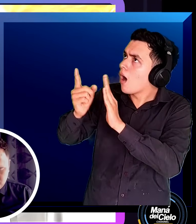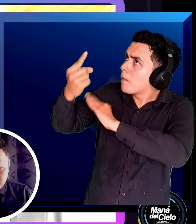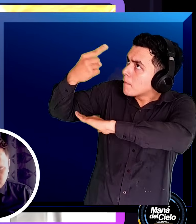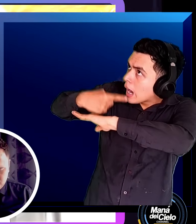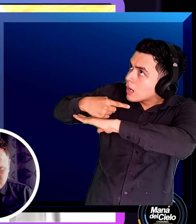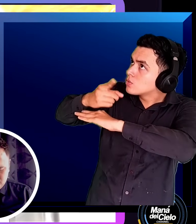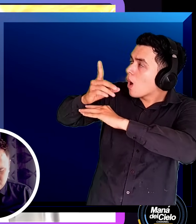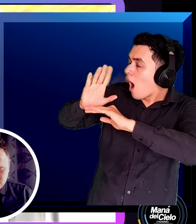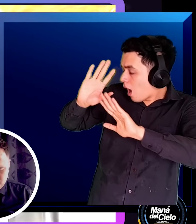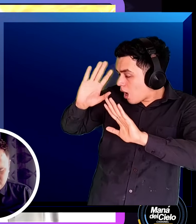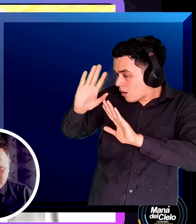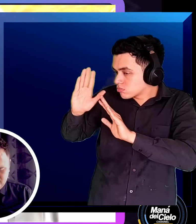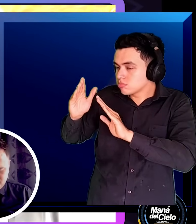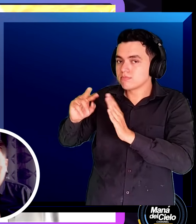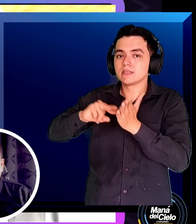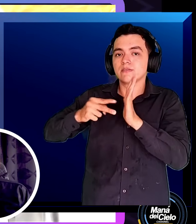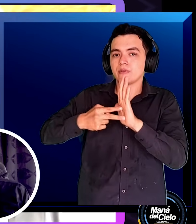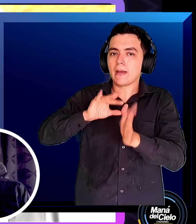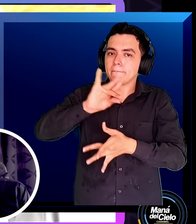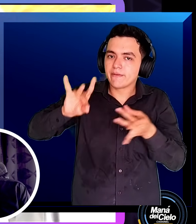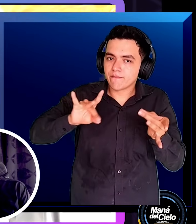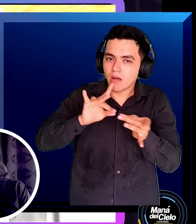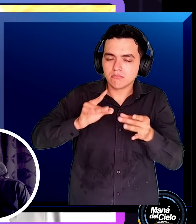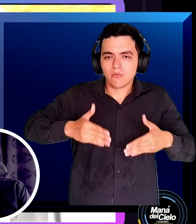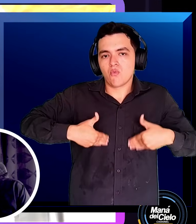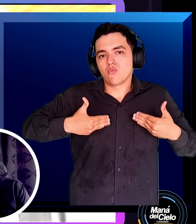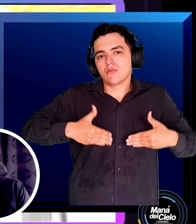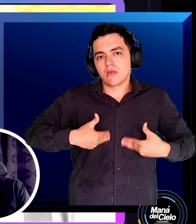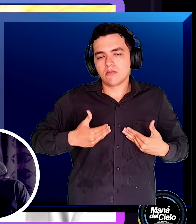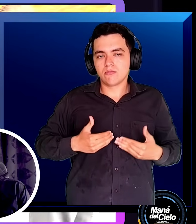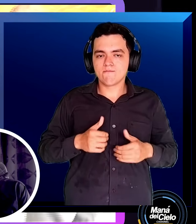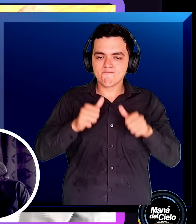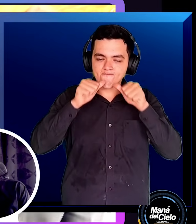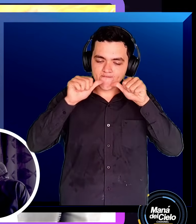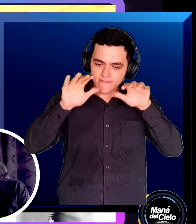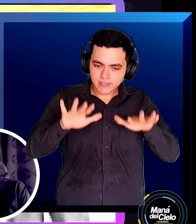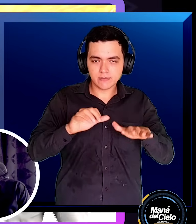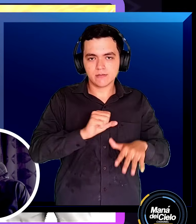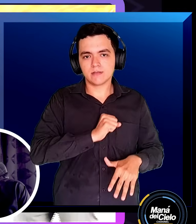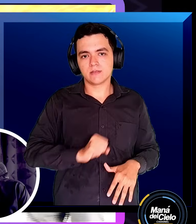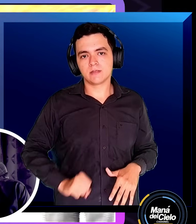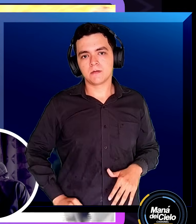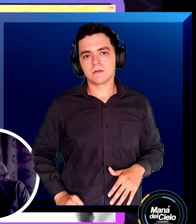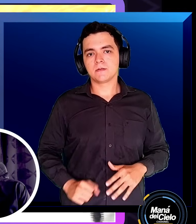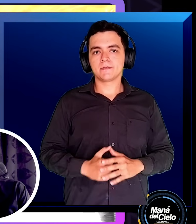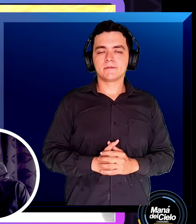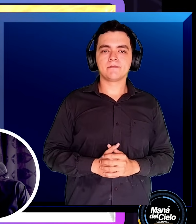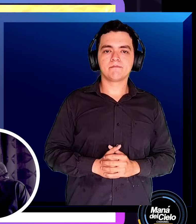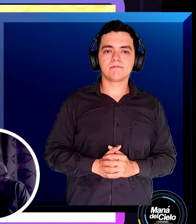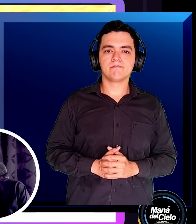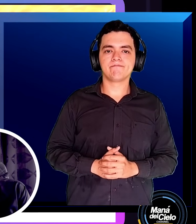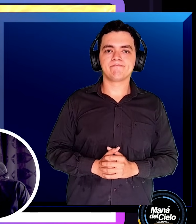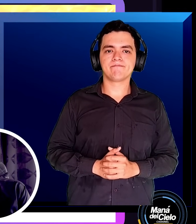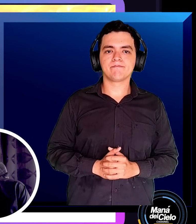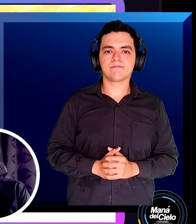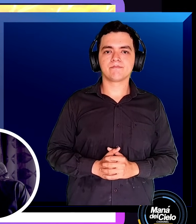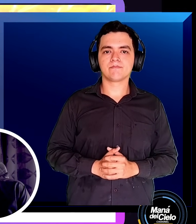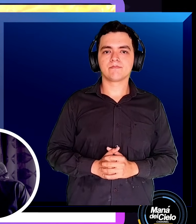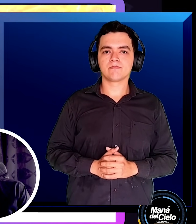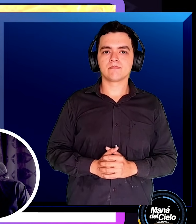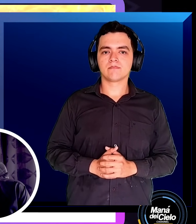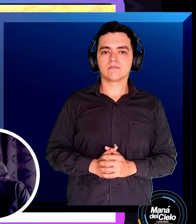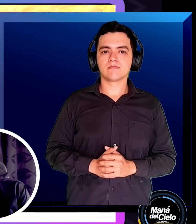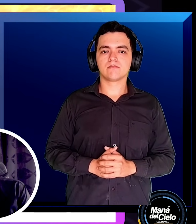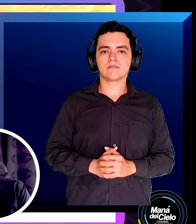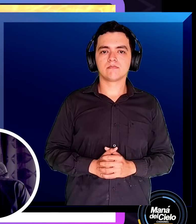haciendo? Pero si nosotros queremos que nuestros hijos nos obedezcan, pues aprendamos a obedecerle nosotros al Señor.